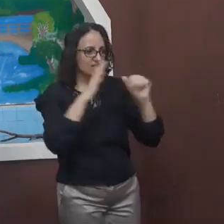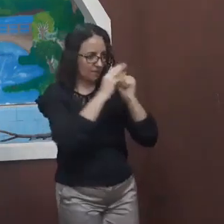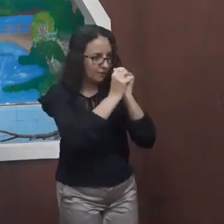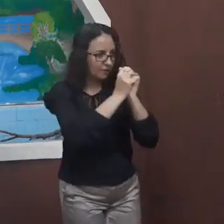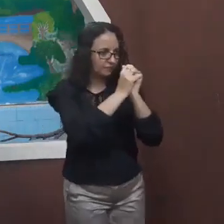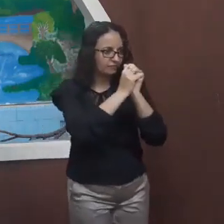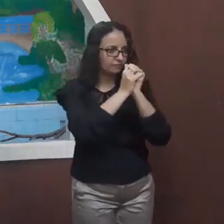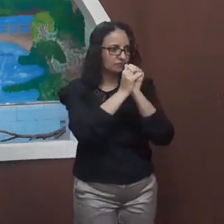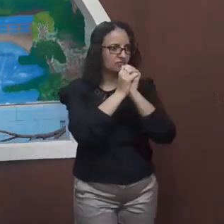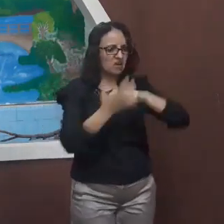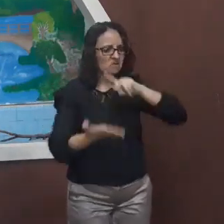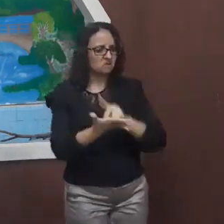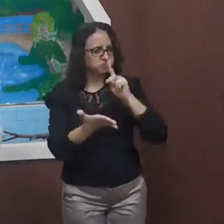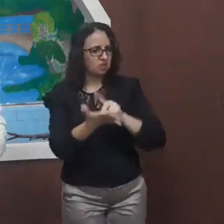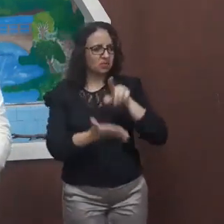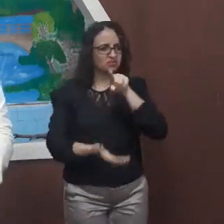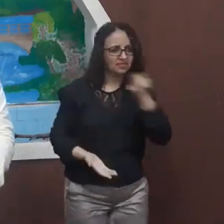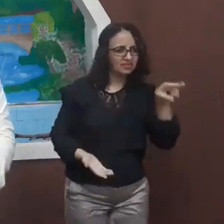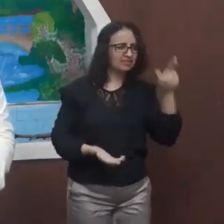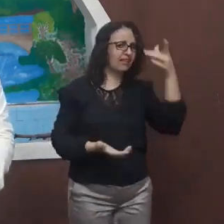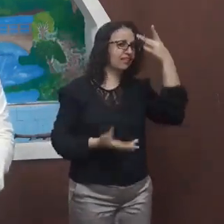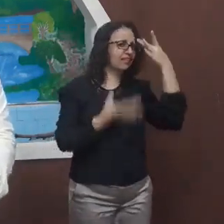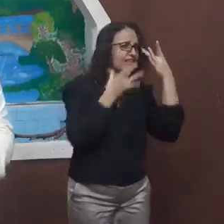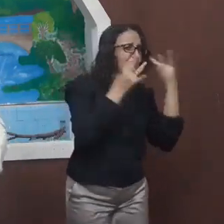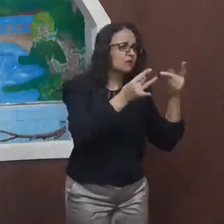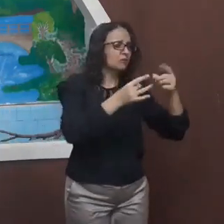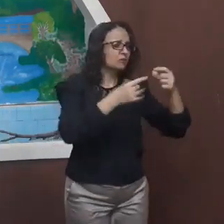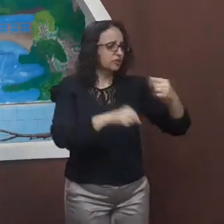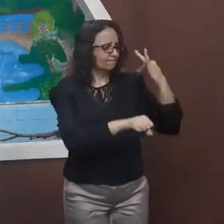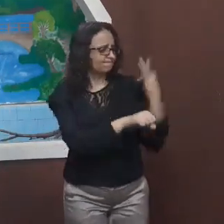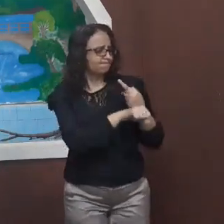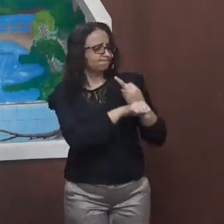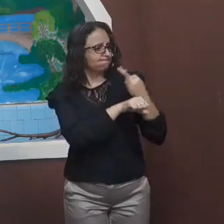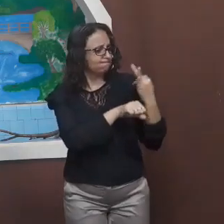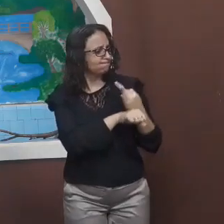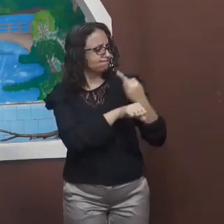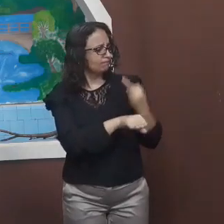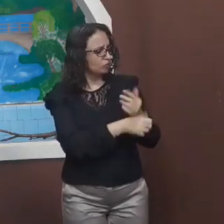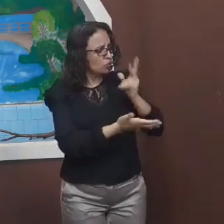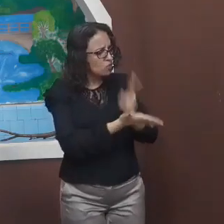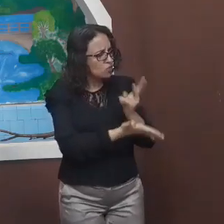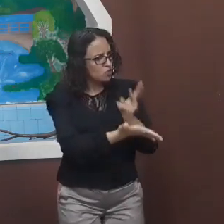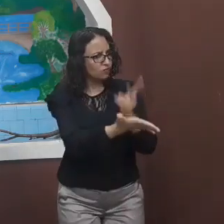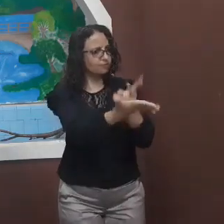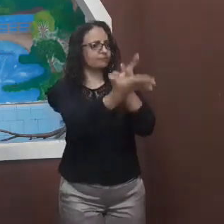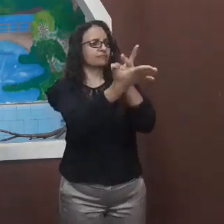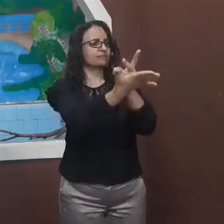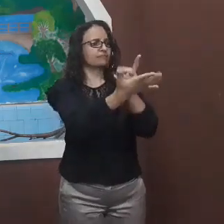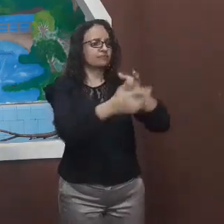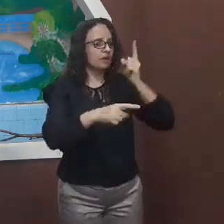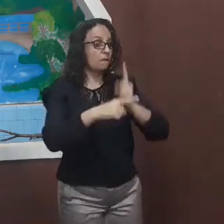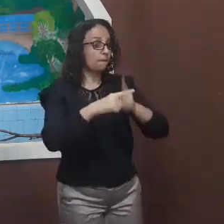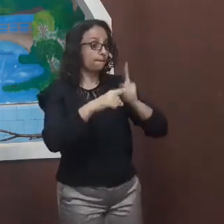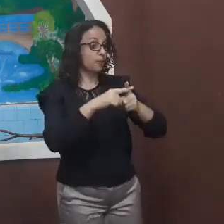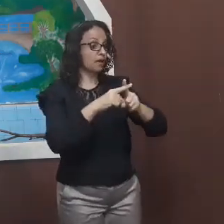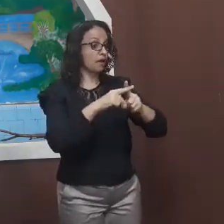Essa é a realidade. Então, meu irmão, você tem que perseverar. Feliz é o homem que persevera nas provações, porque depois